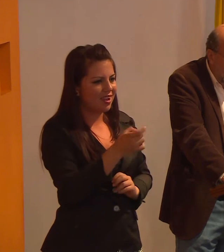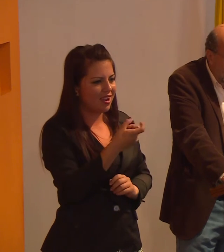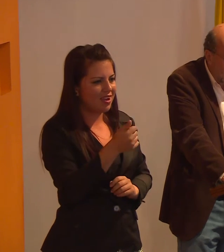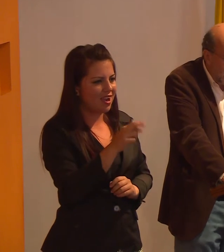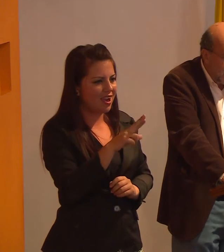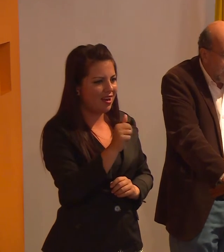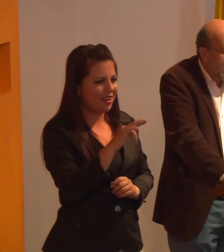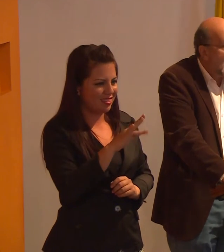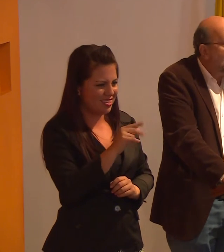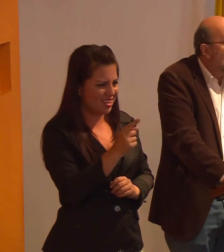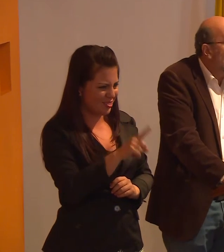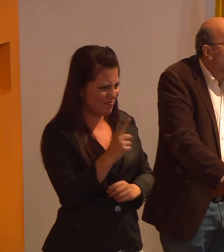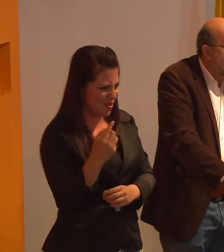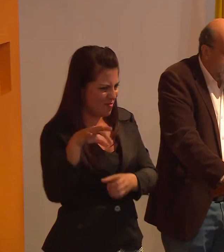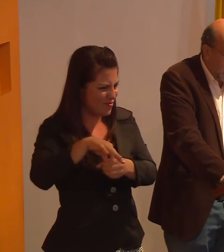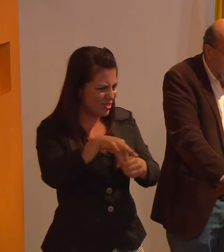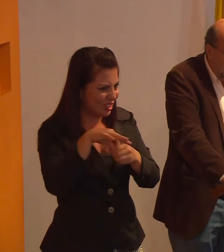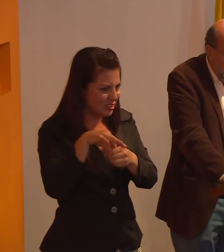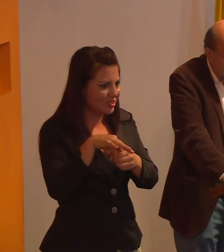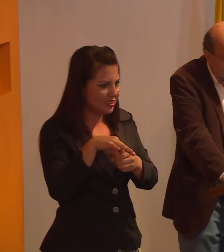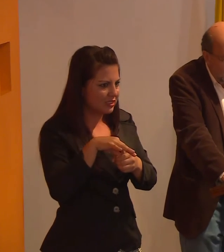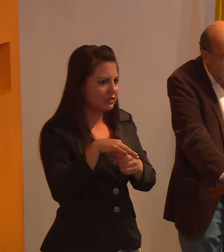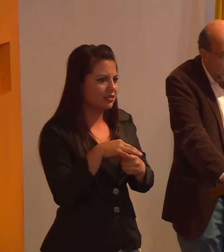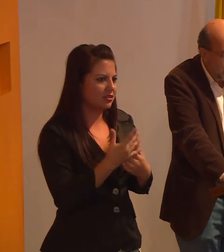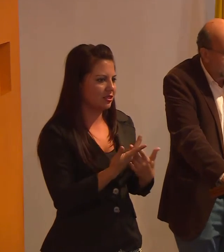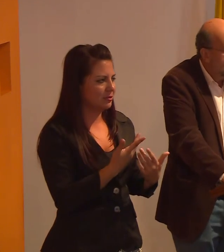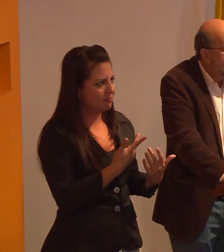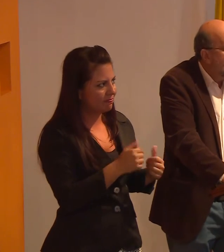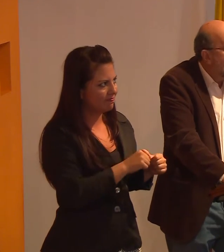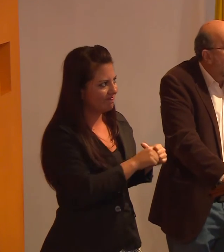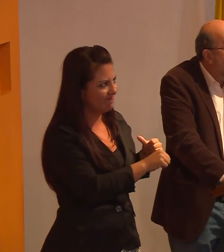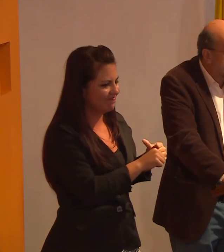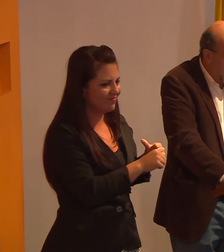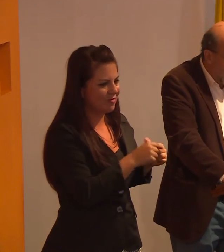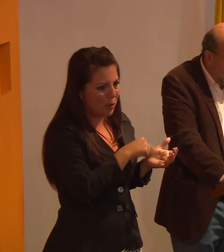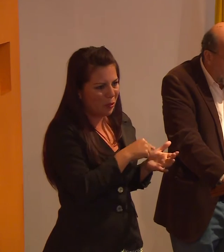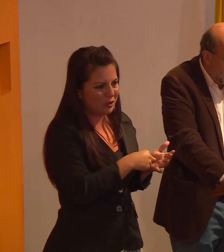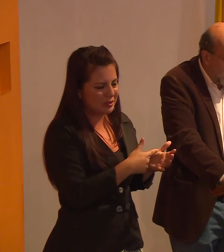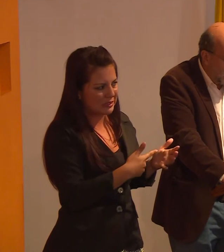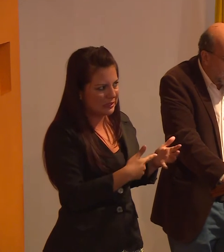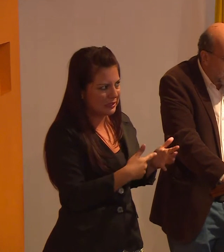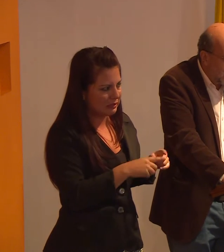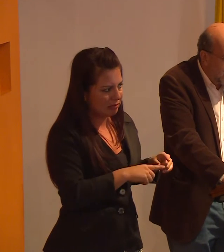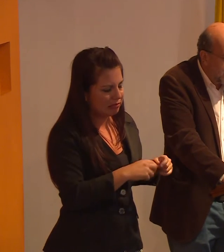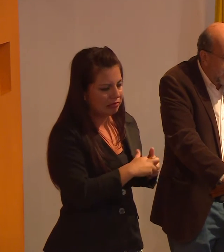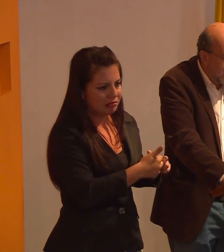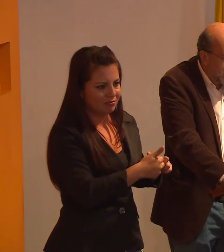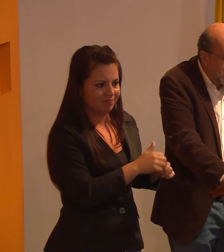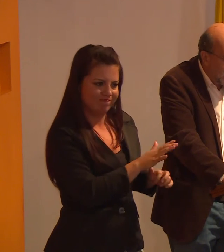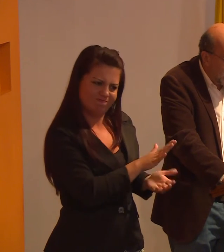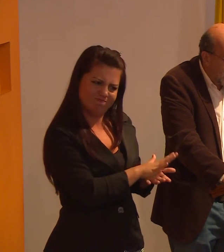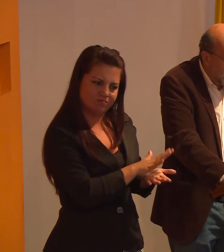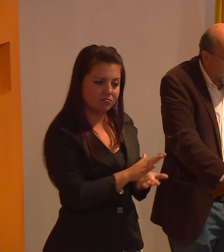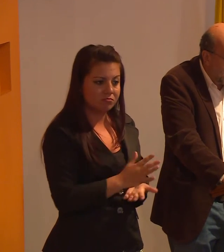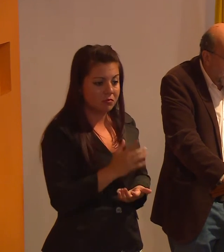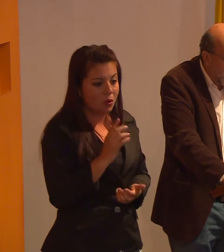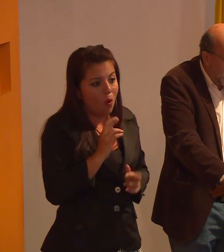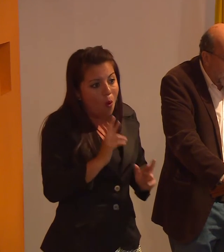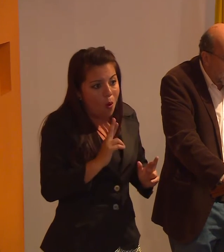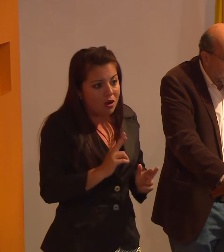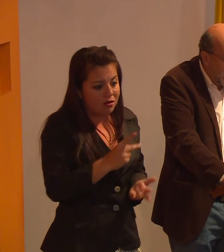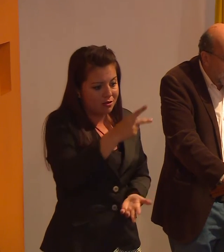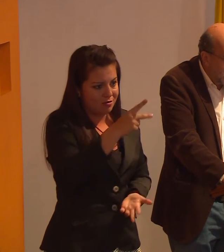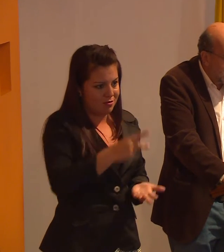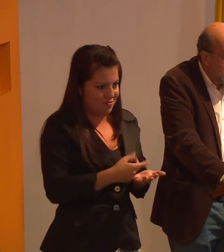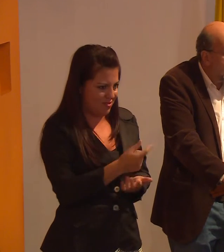permaneció vigente la mayor parte del periodo. Esperamos una evolución diferente en el recaudo para